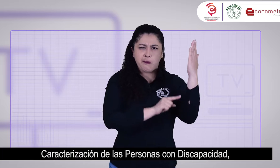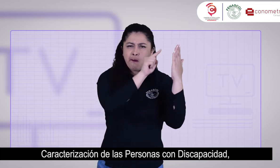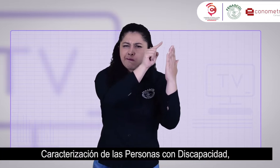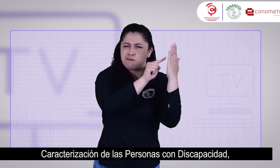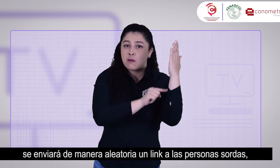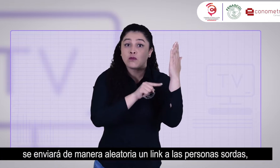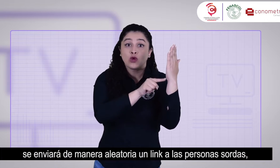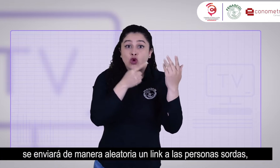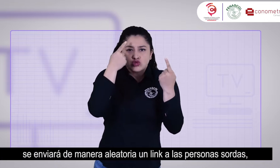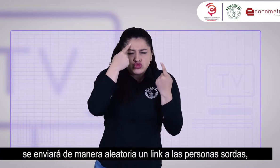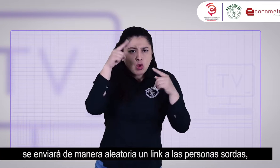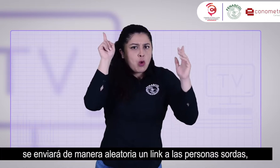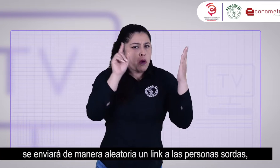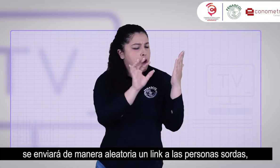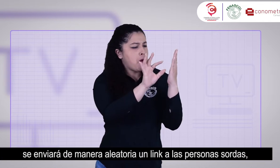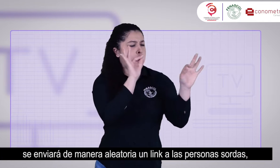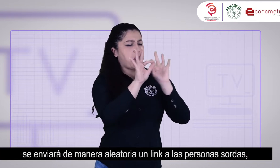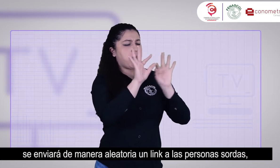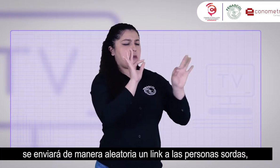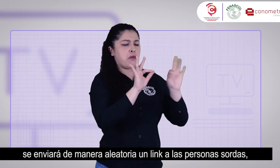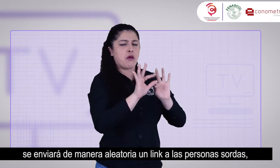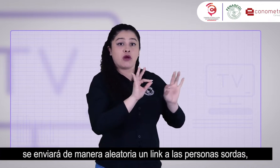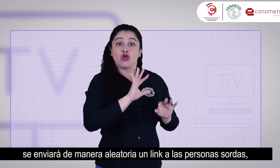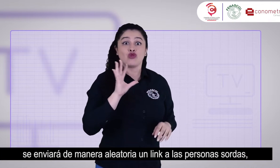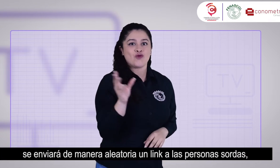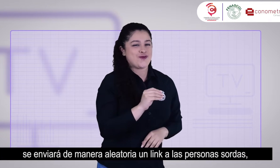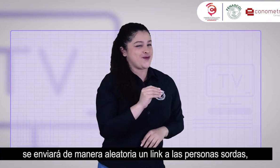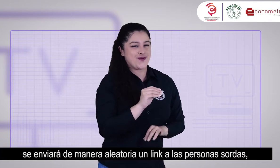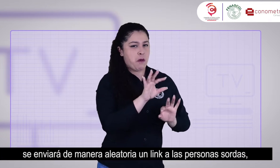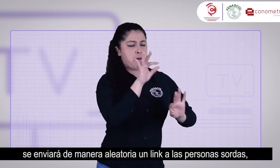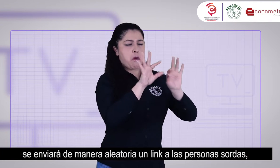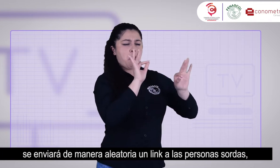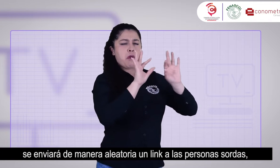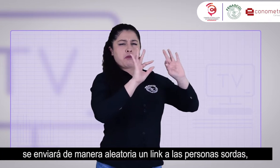se enviará de manera aleatoria un link a las personas sordas.